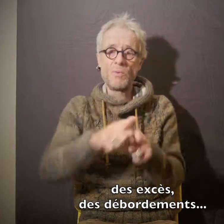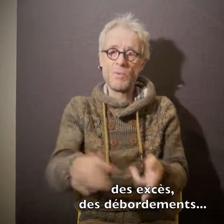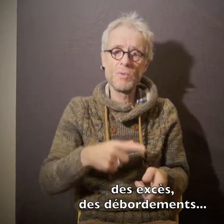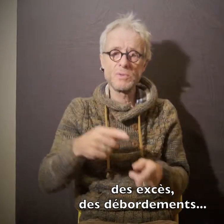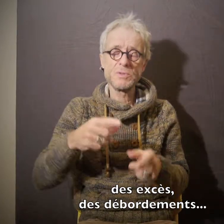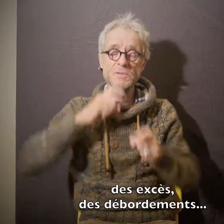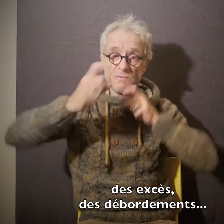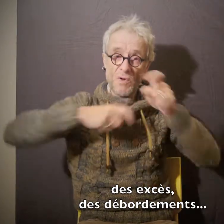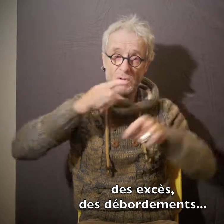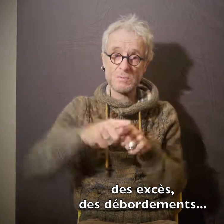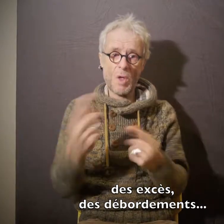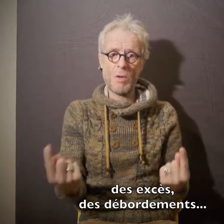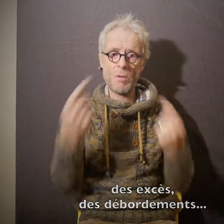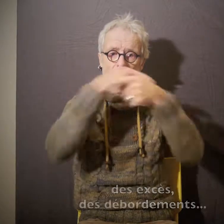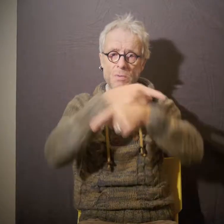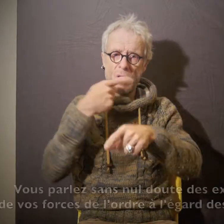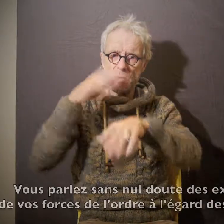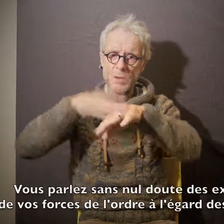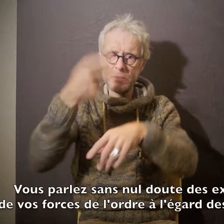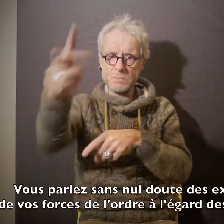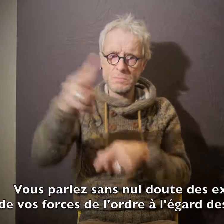des exactions de vos forces de l'ordre à l'égard des citoyens.